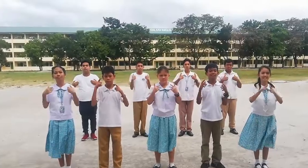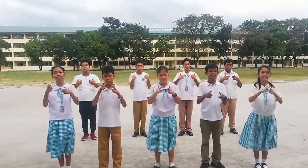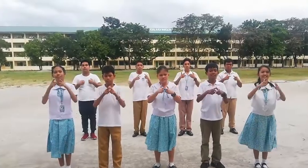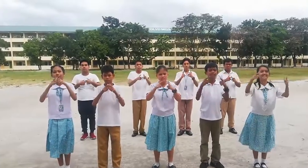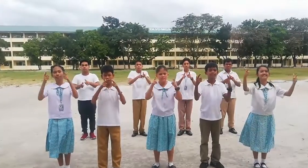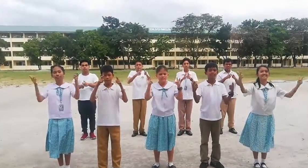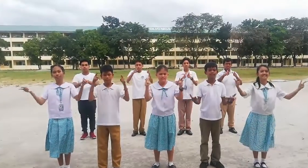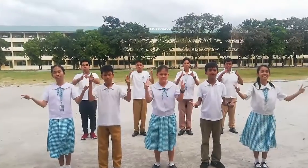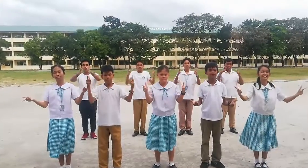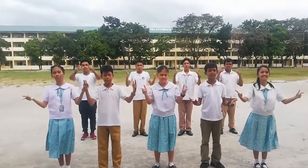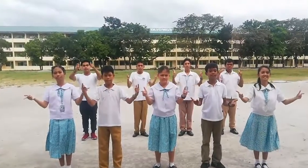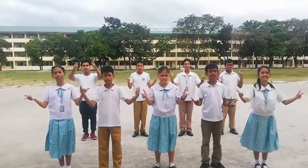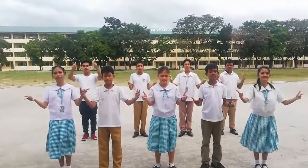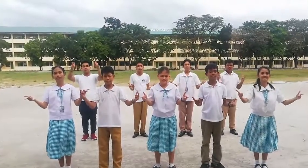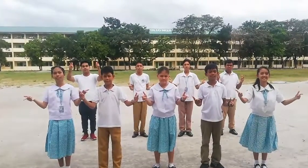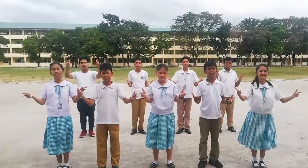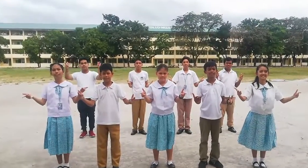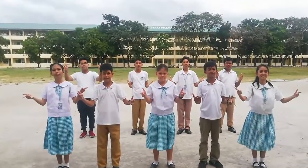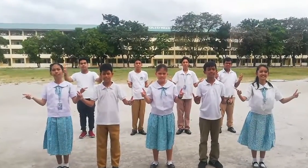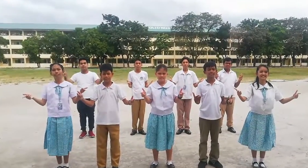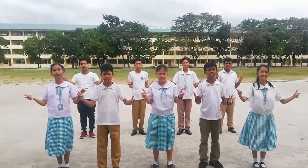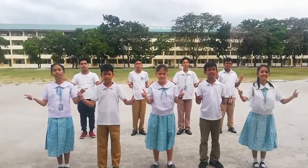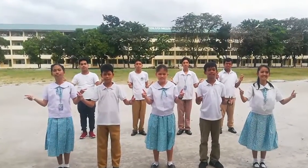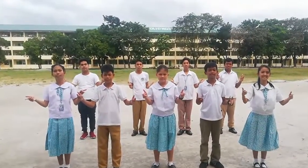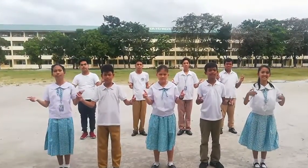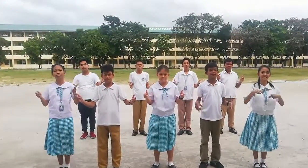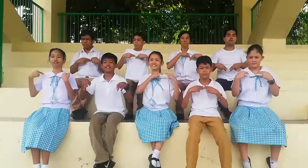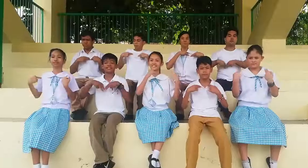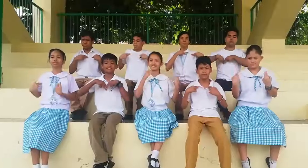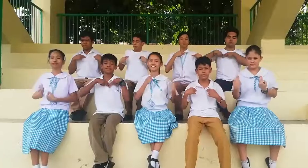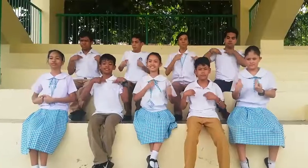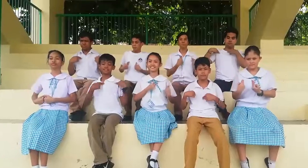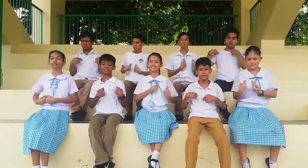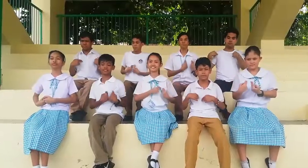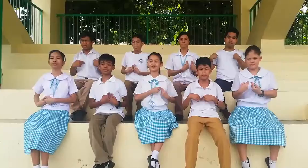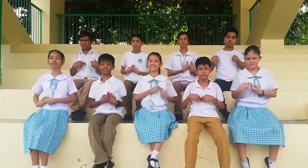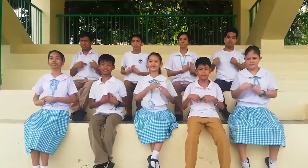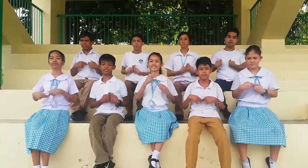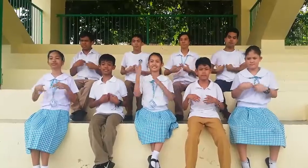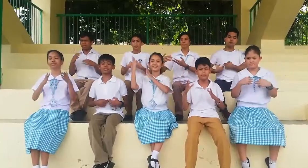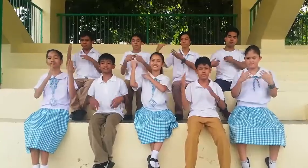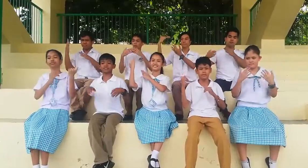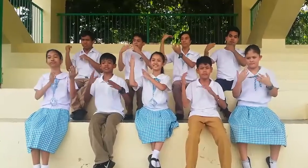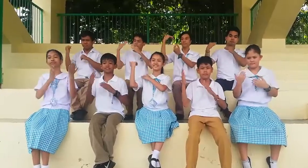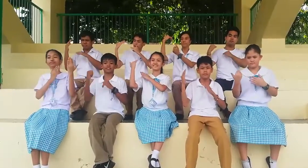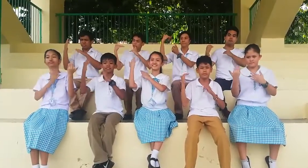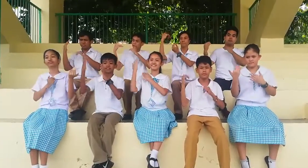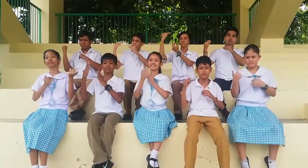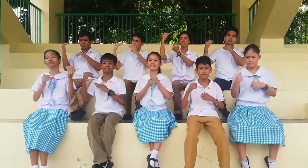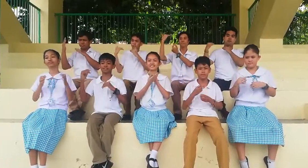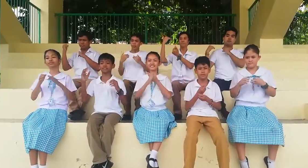katakilaan Digib sa puso, pag-asa't